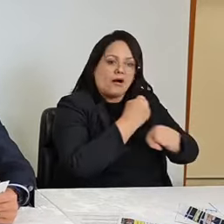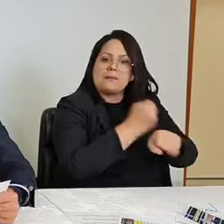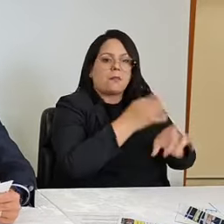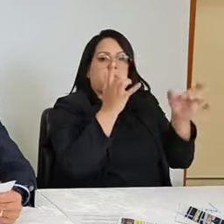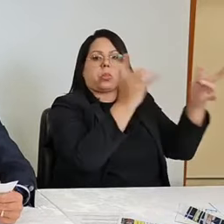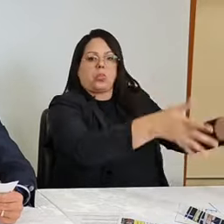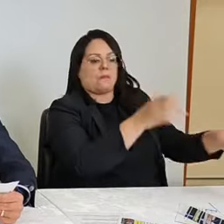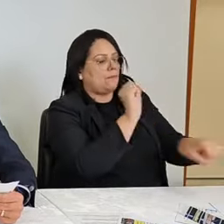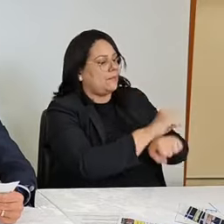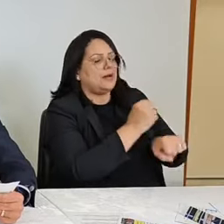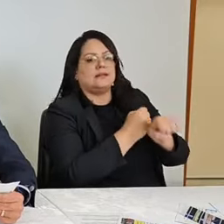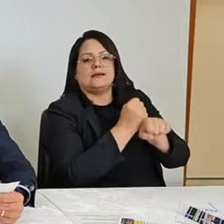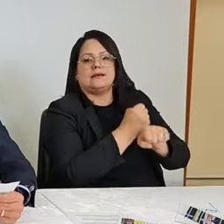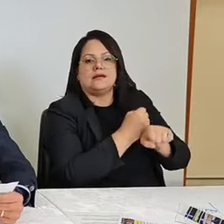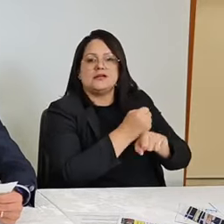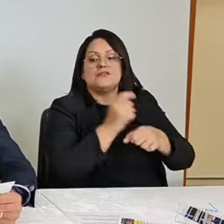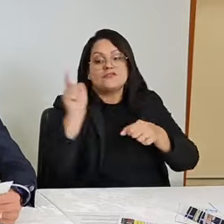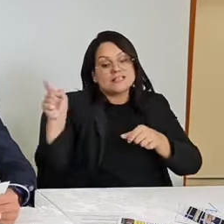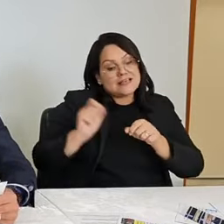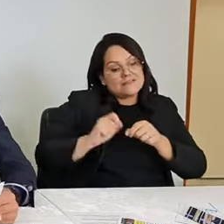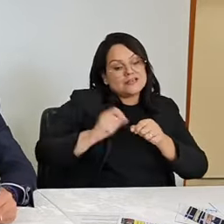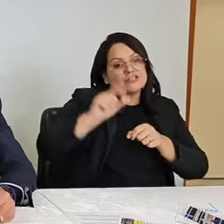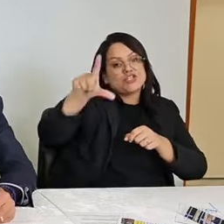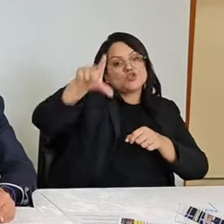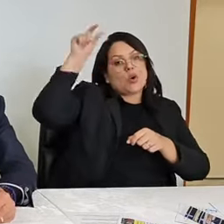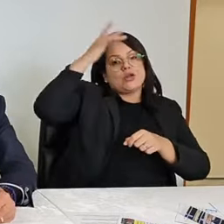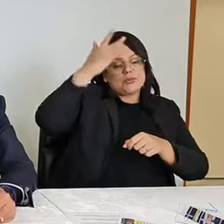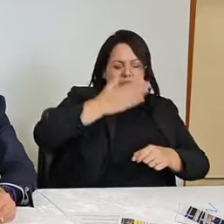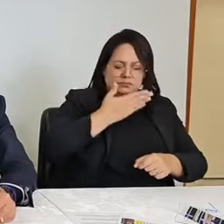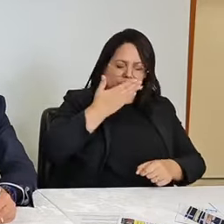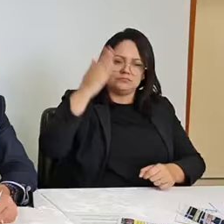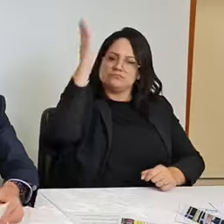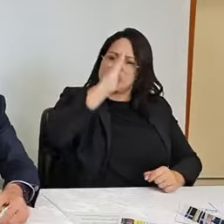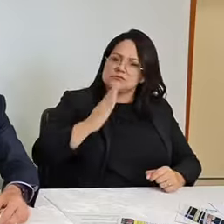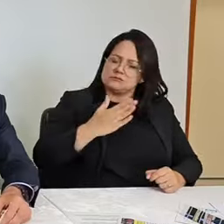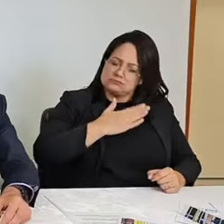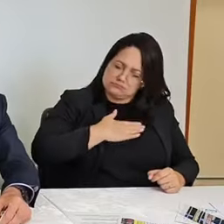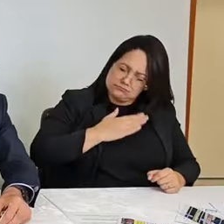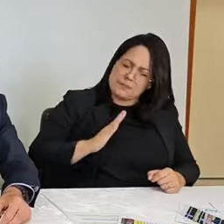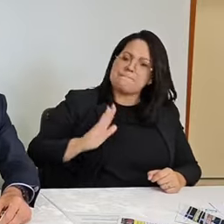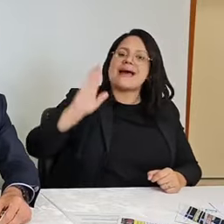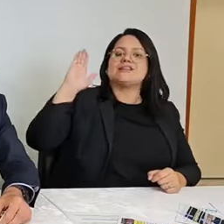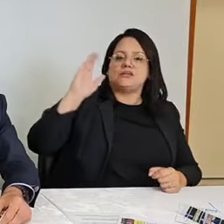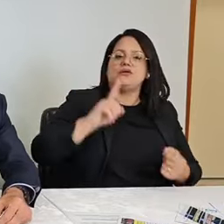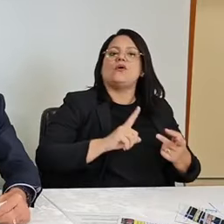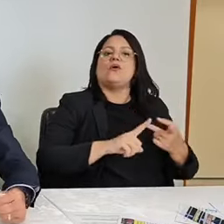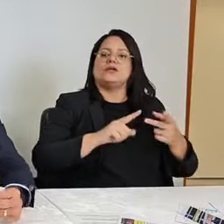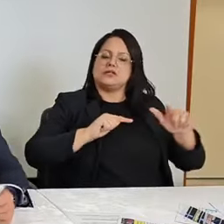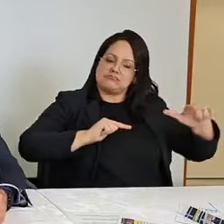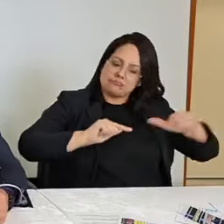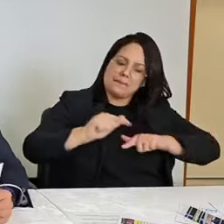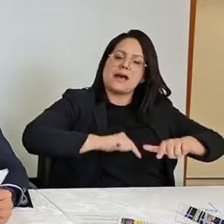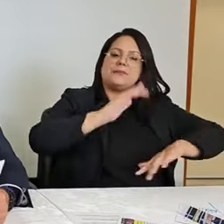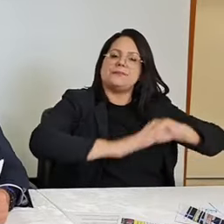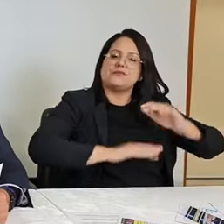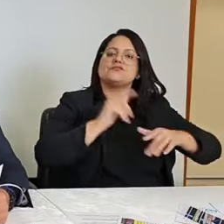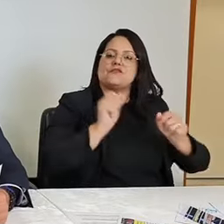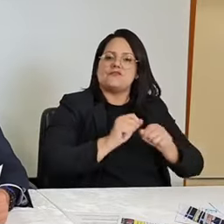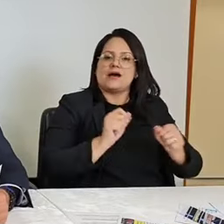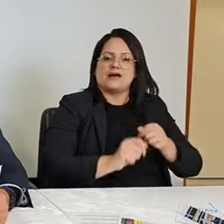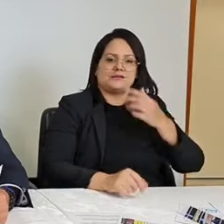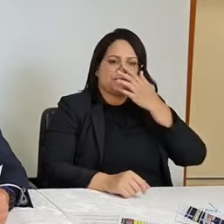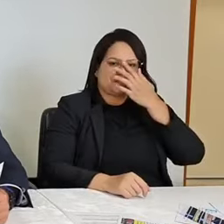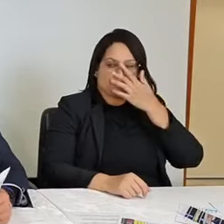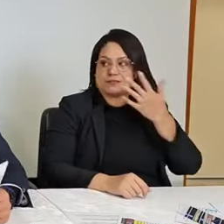o quê? Espaço para pessoas técnicas, patriotas e com mandato para fazer isso. Não teria acontecido se fosse na forma antiga. Com o